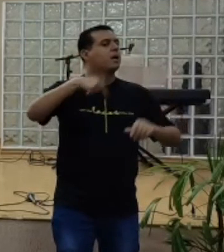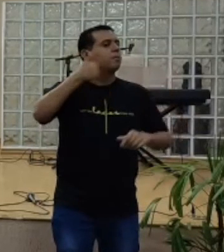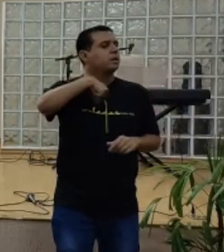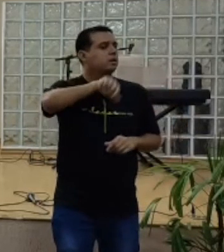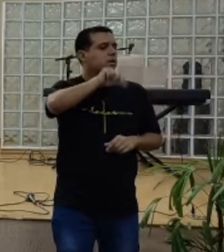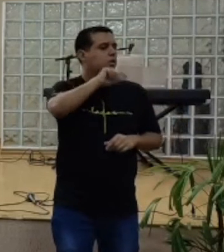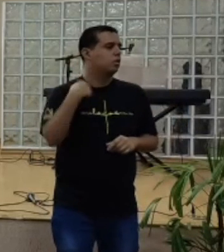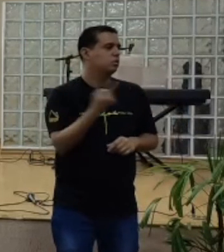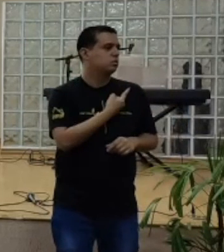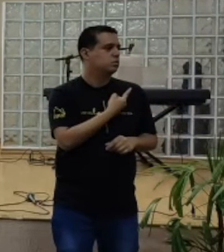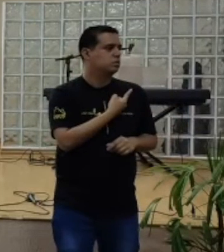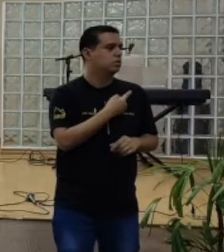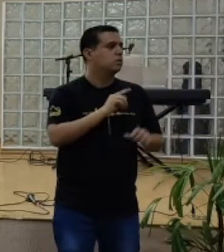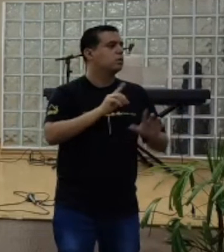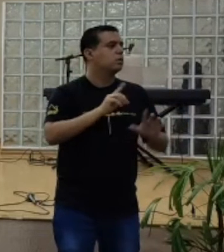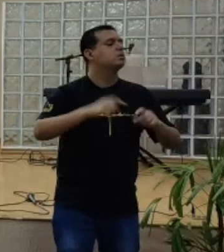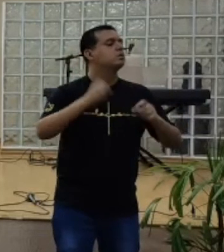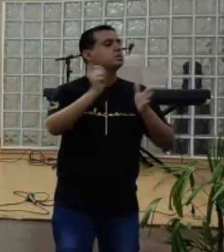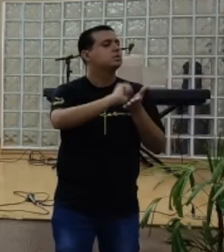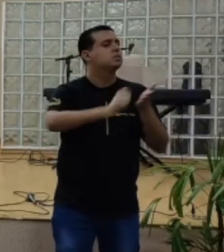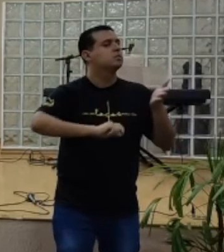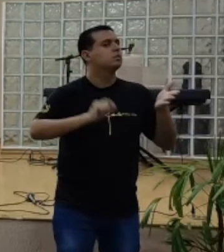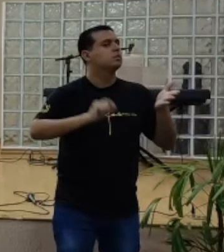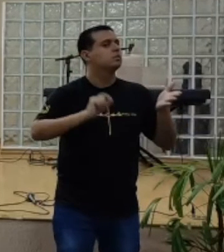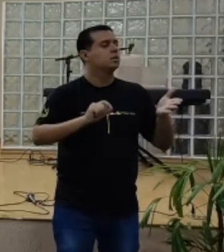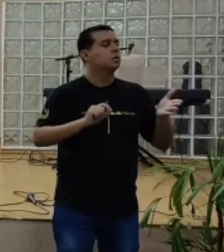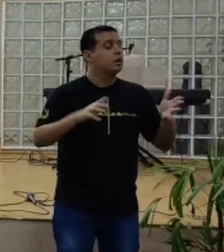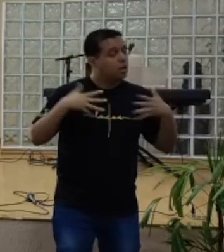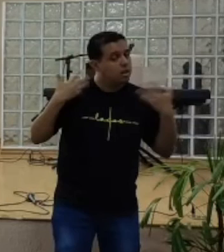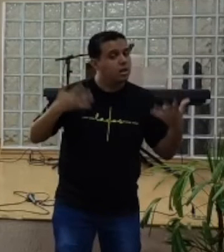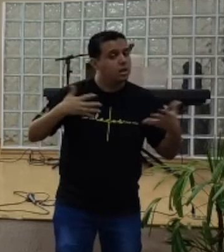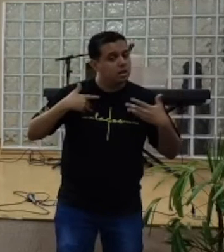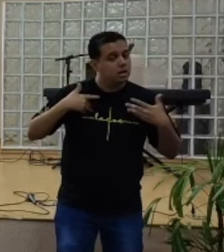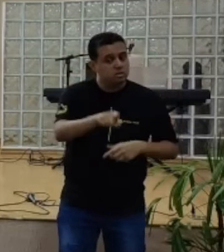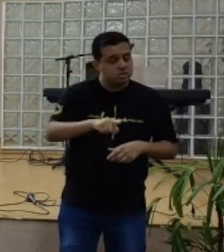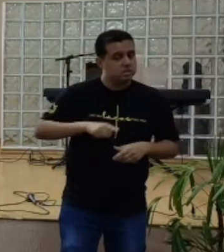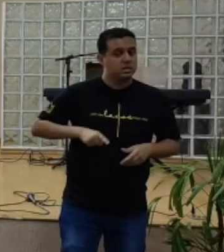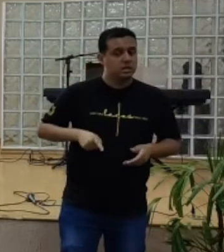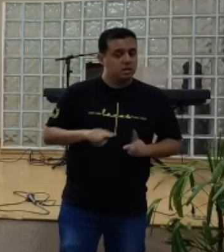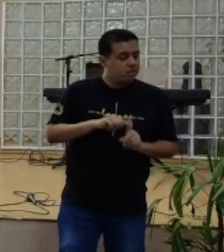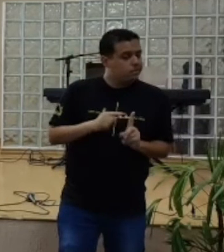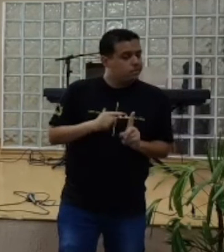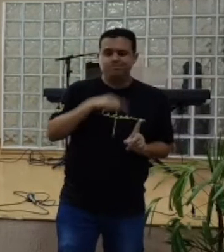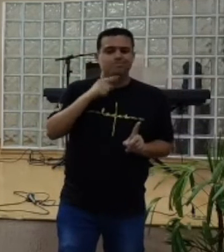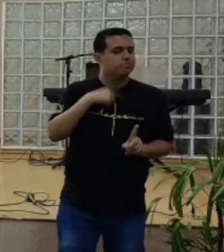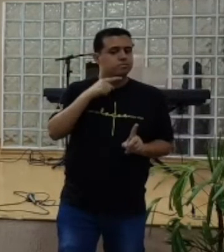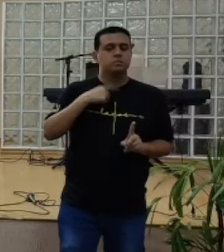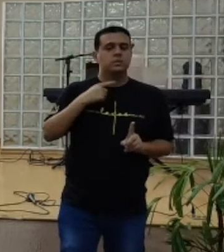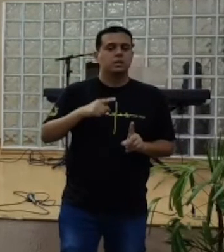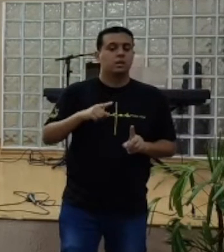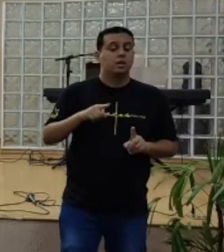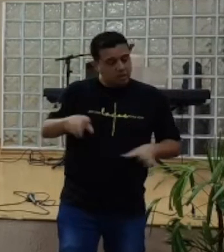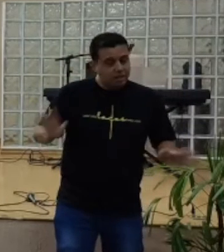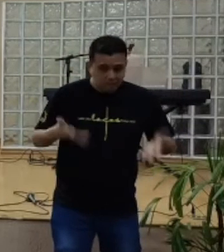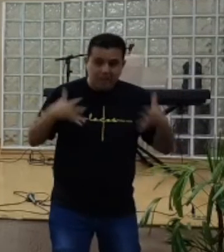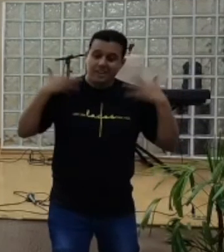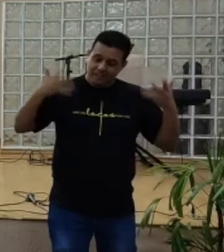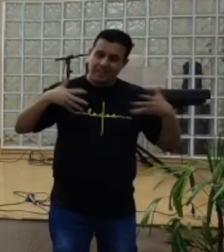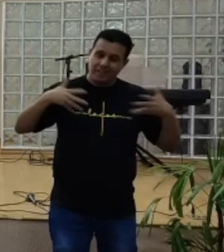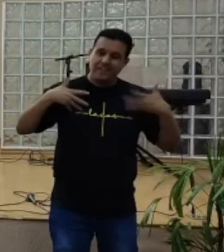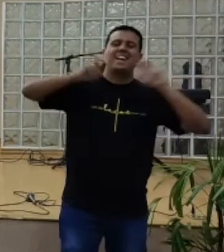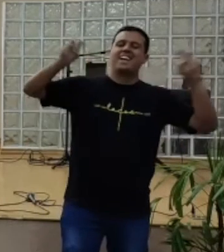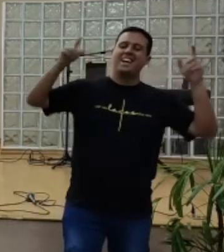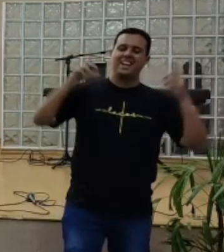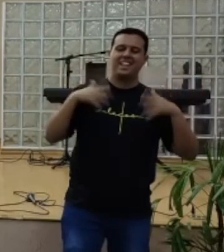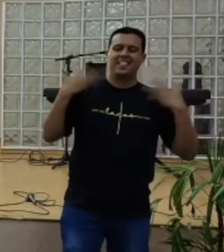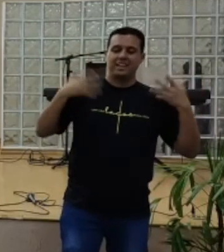está escrito: alegre-se, ó estéril, você que não dá à luz, exulte e grite, você que não sente